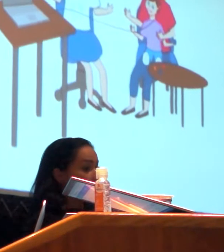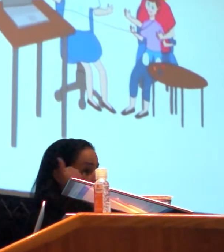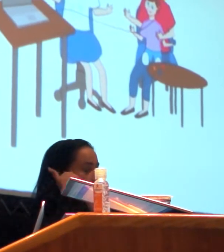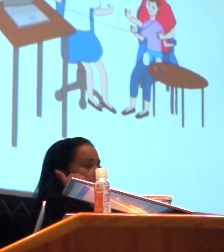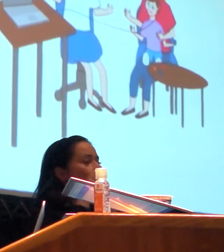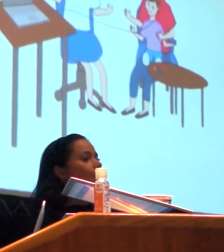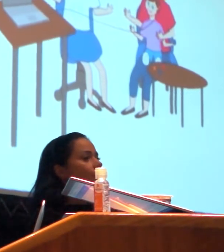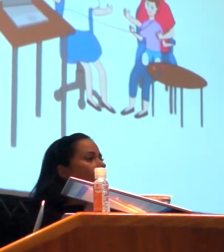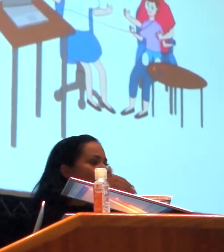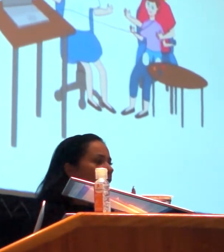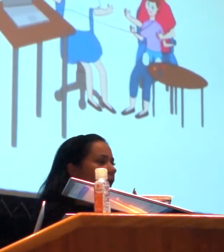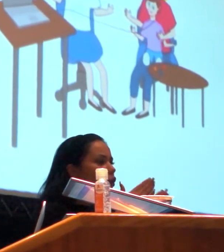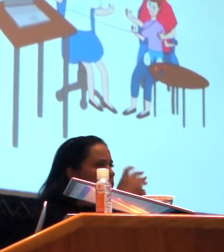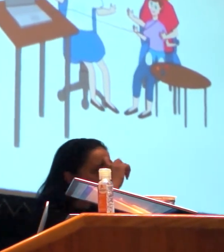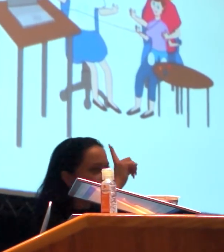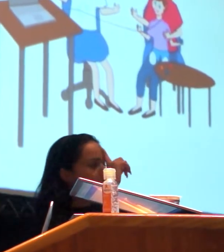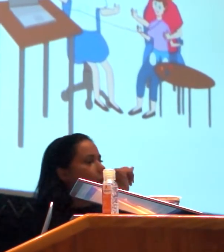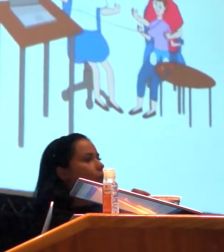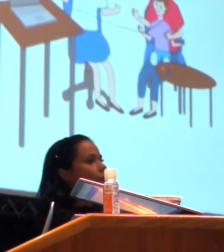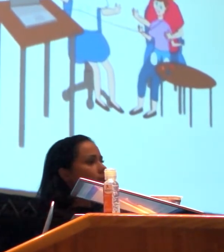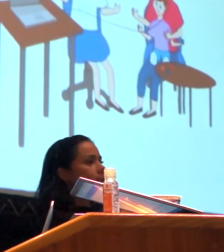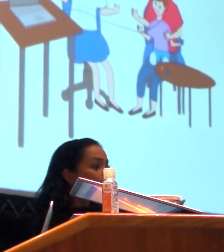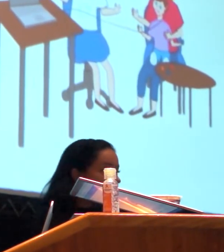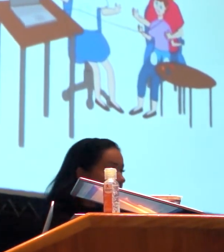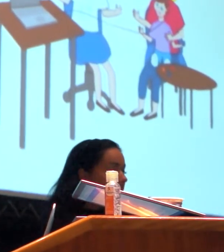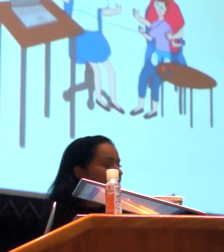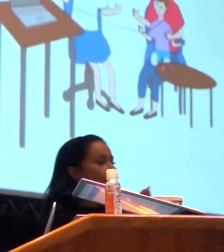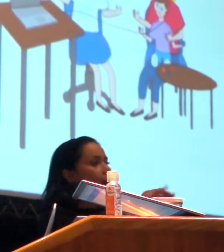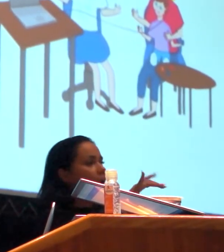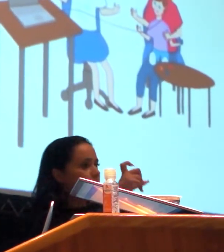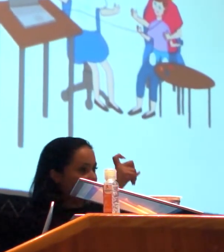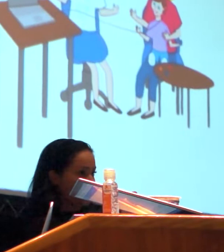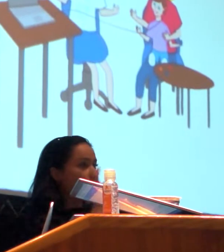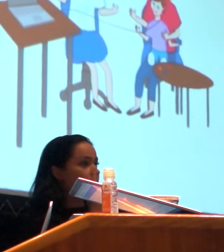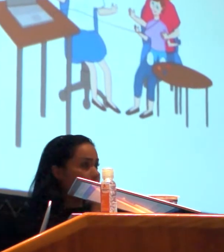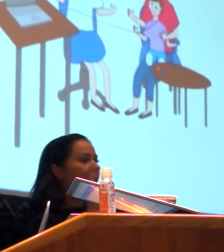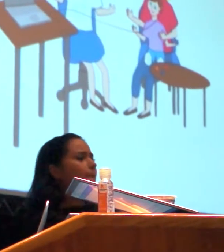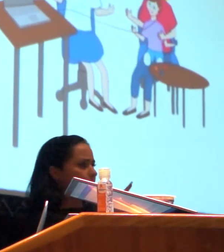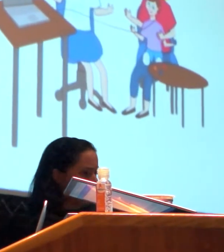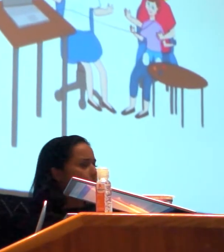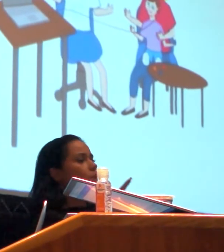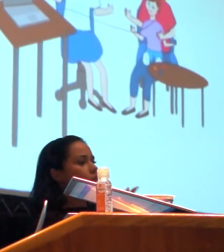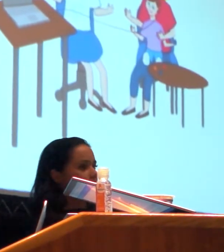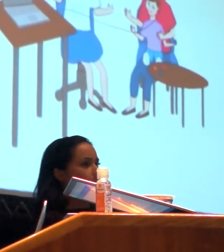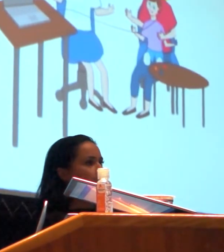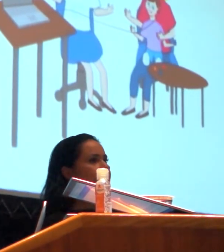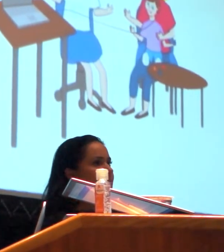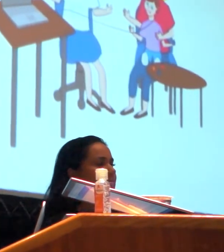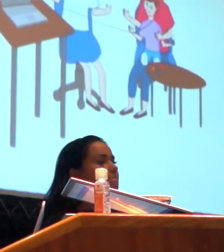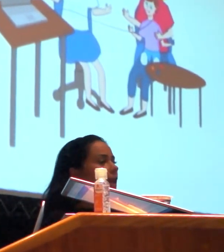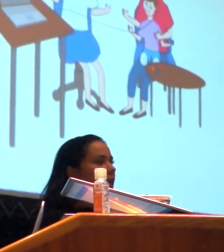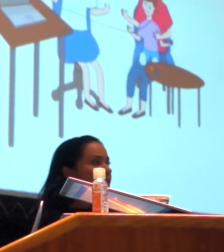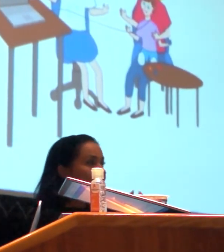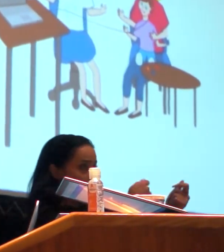eu estivesse indo lá no hospital fazer um exame, um raio-x, vamos dizer assim, para dizer se realmente está funcionando ou não. Então, a